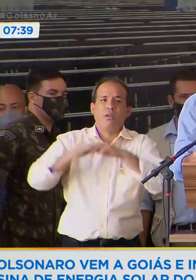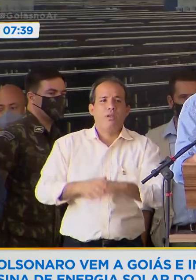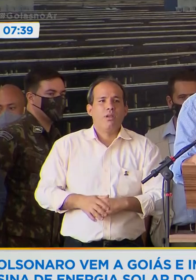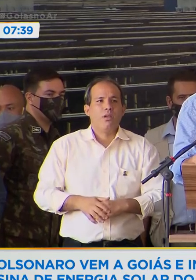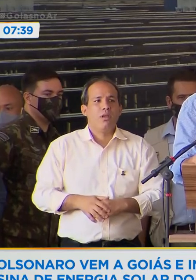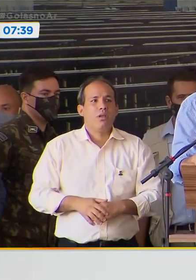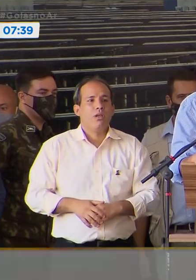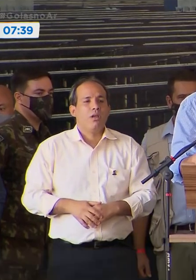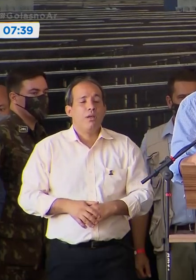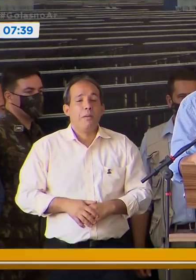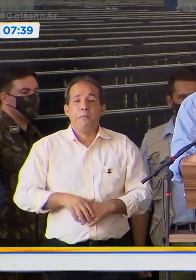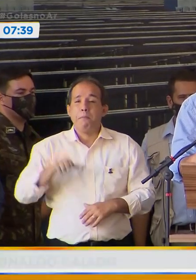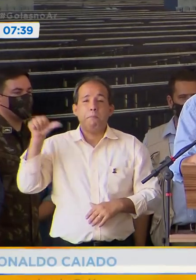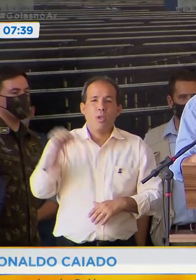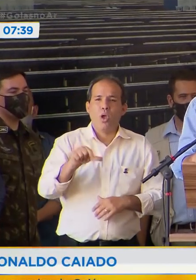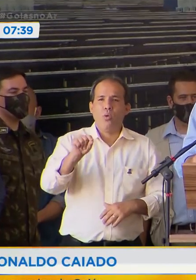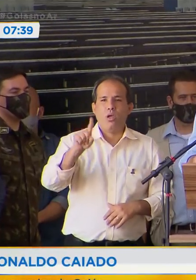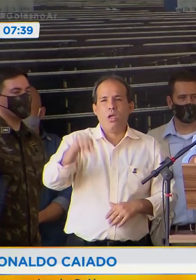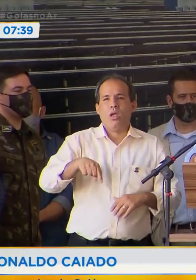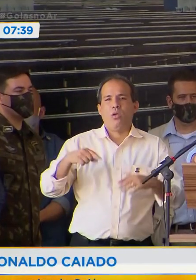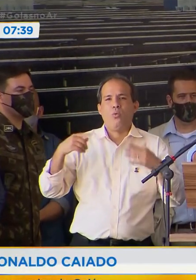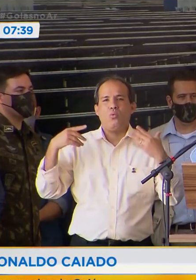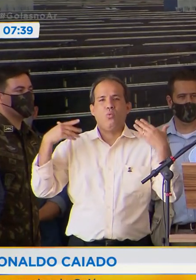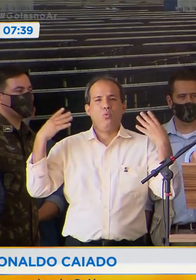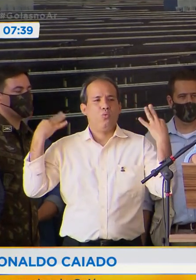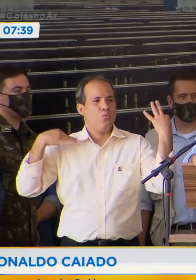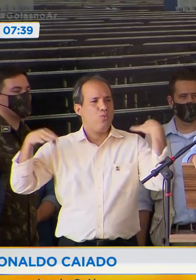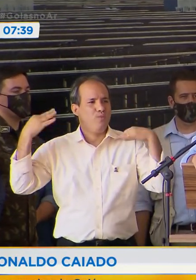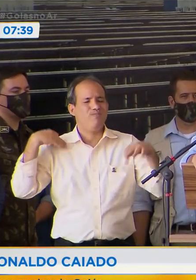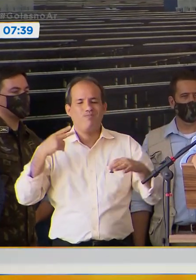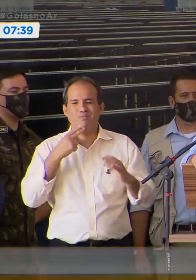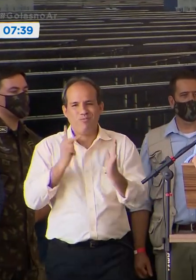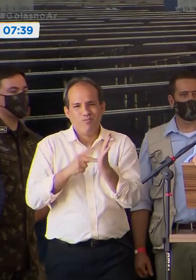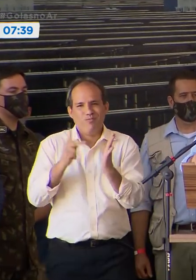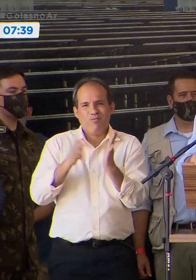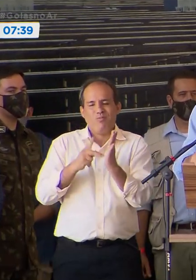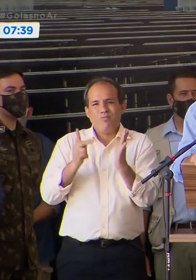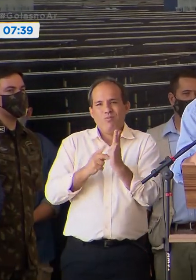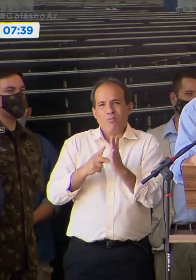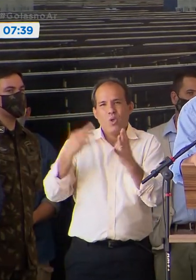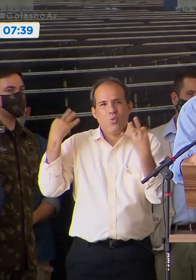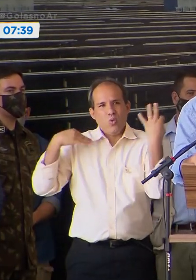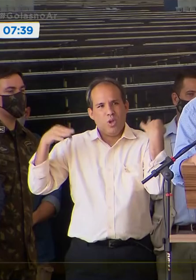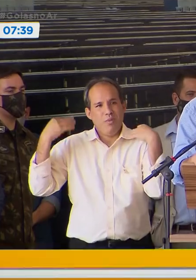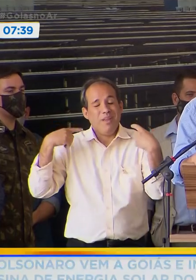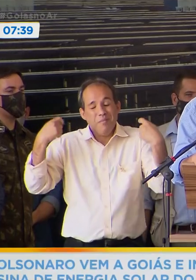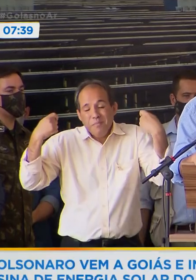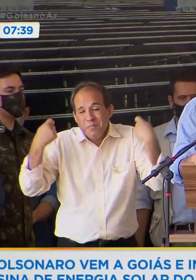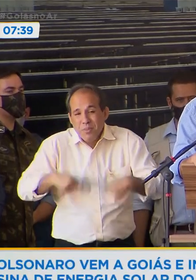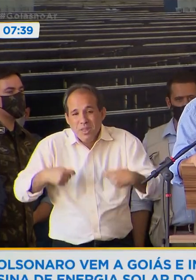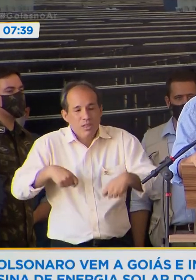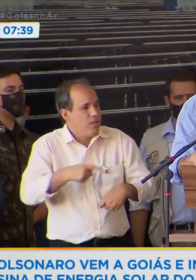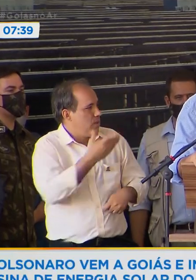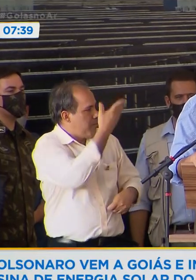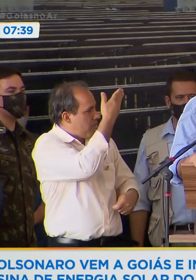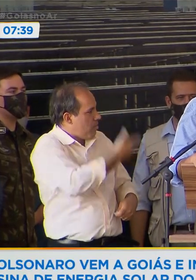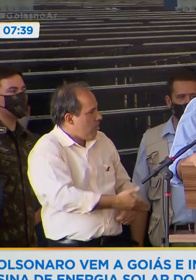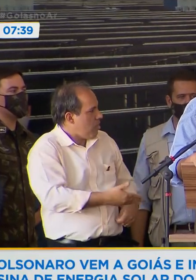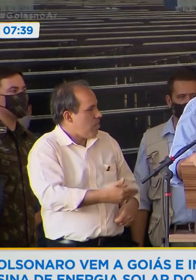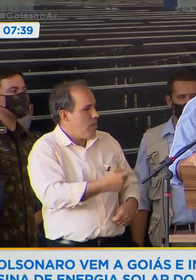país turismo e nós precisamos com